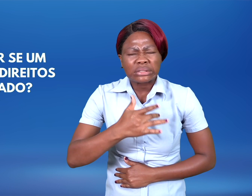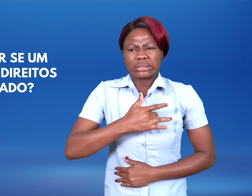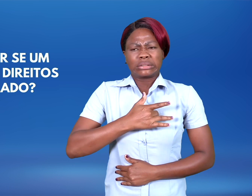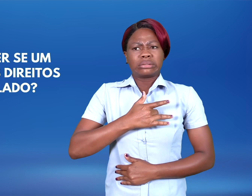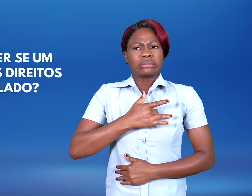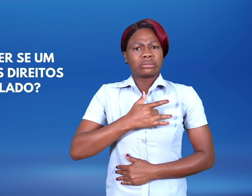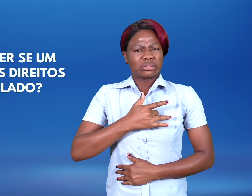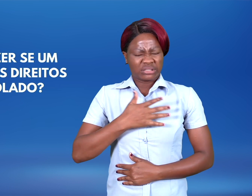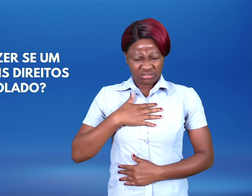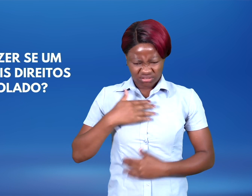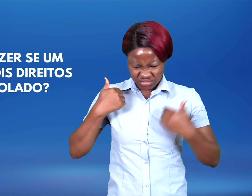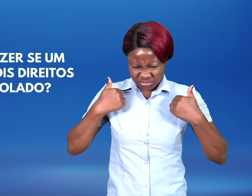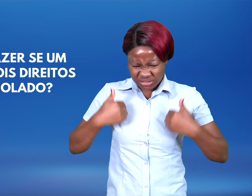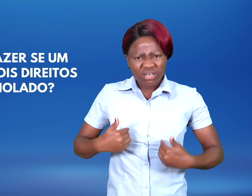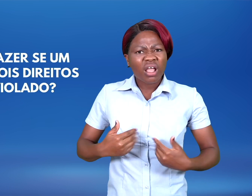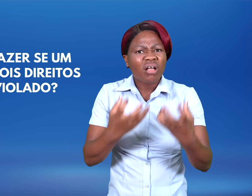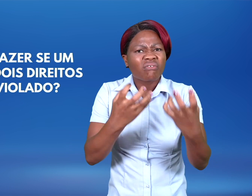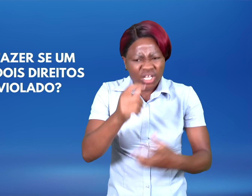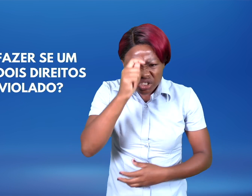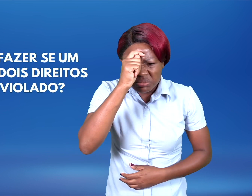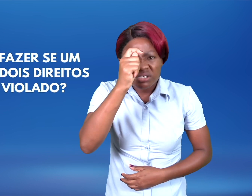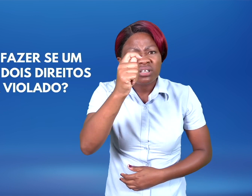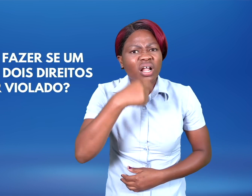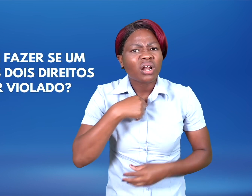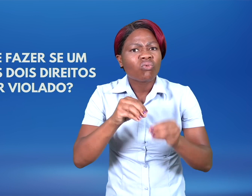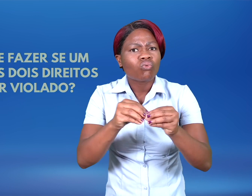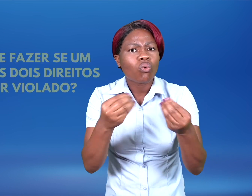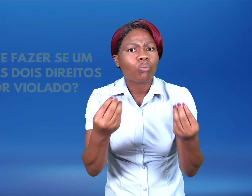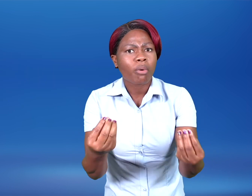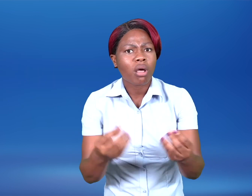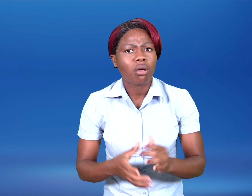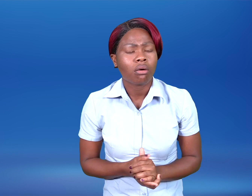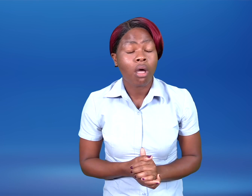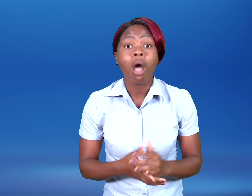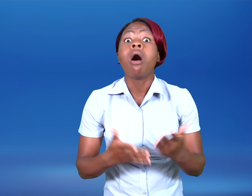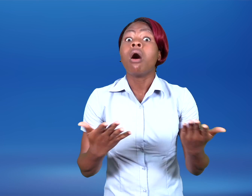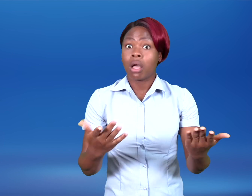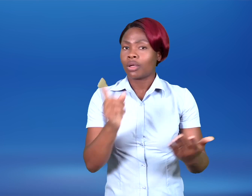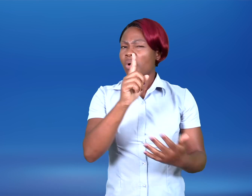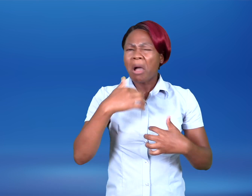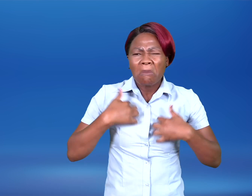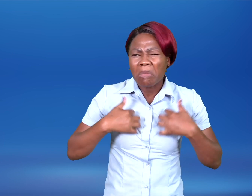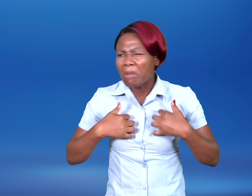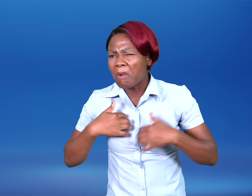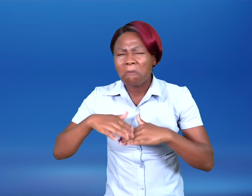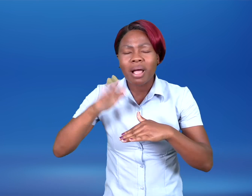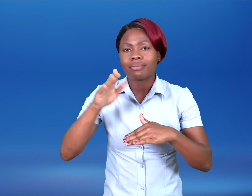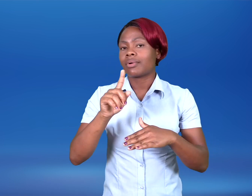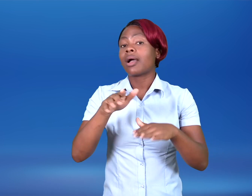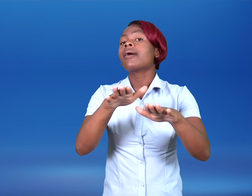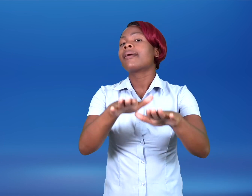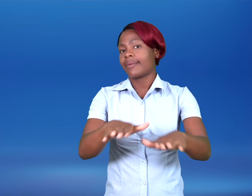fazer quando sentes que um destes 2 direitos estão a ser violados? Mantenha calma e procure os